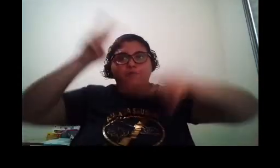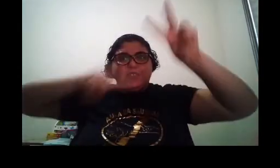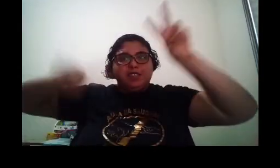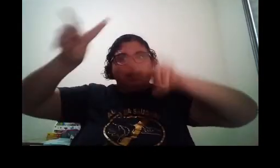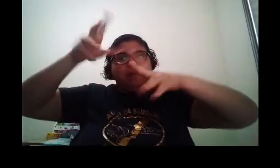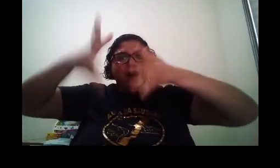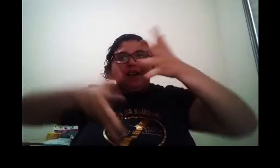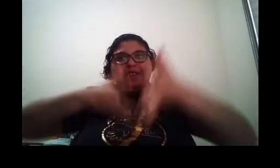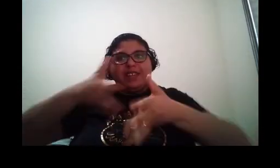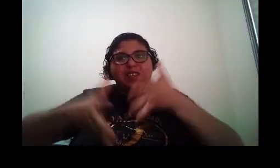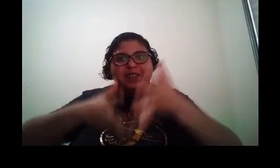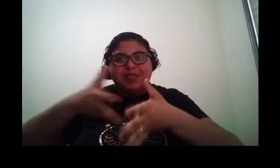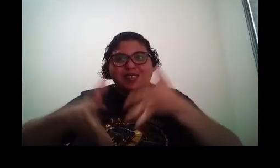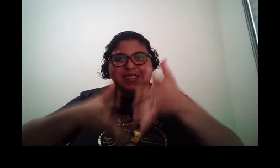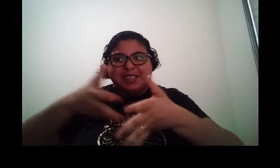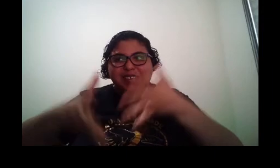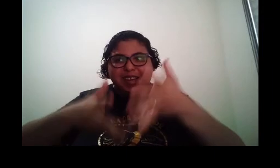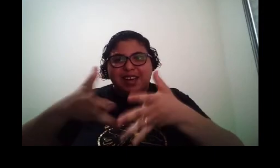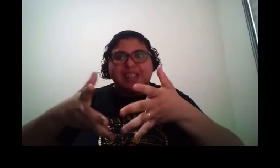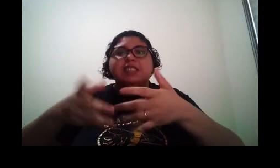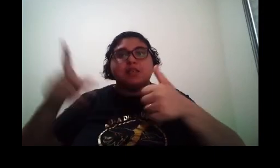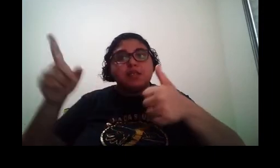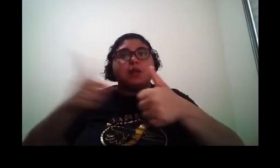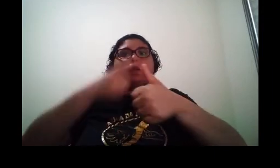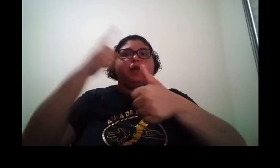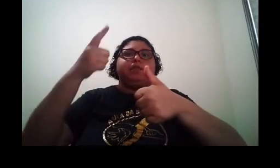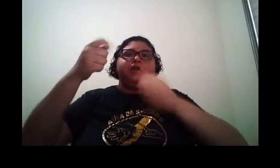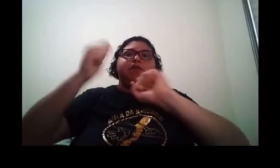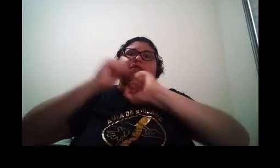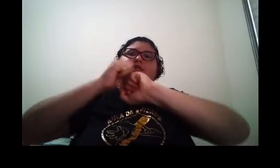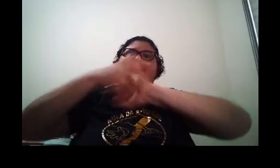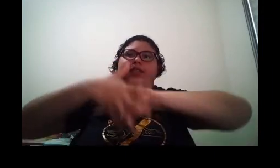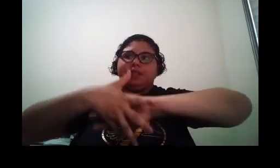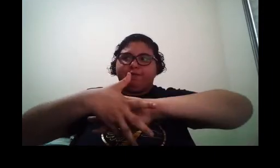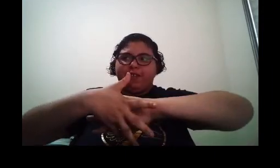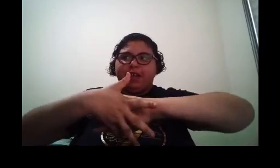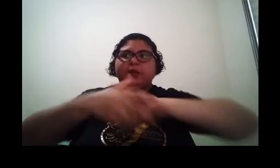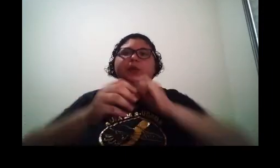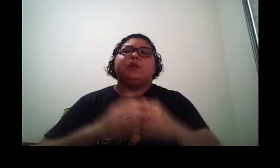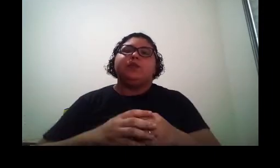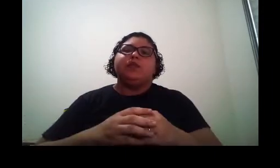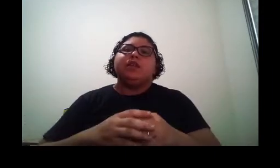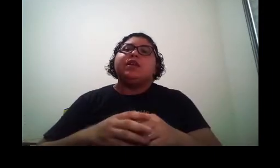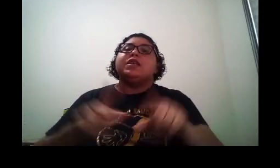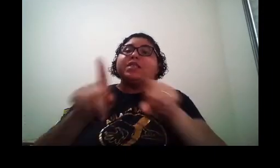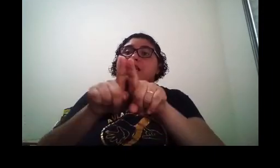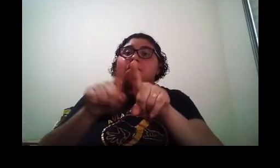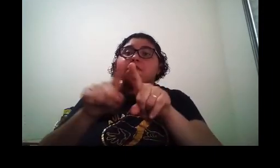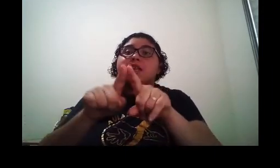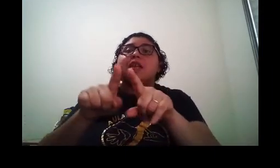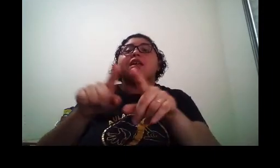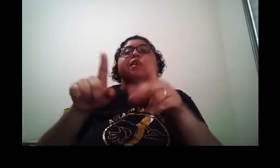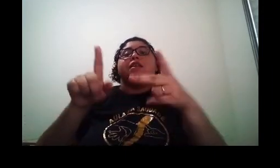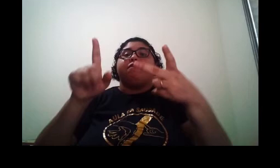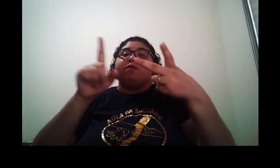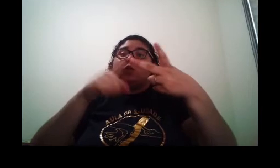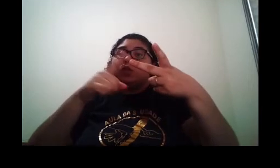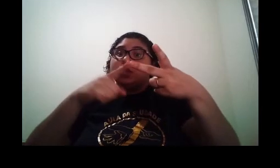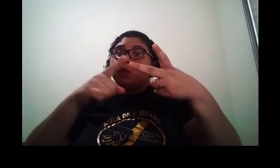por meio de forma visual. Esse é um artefato. O segundo que ela aborda é a questão linguística, o